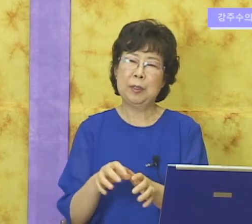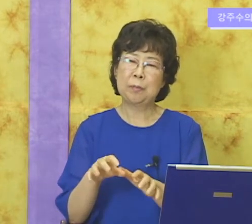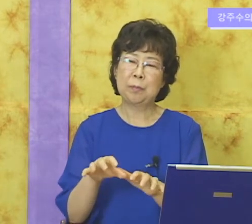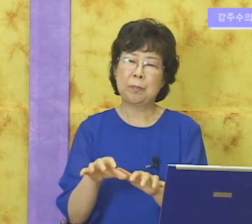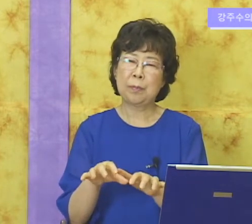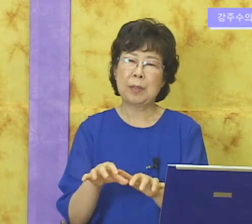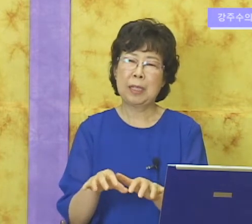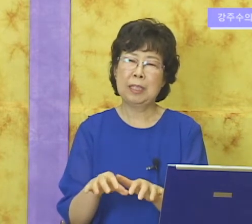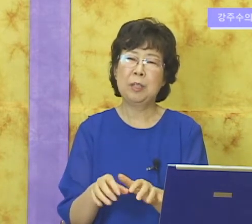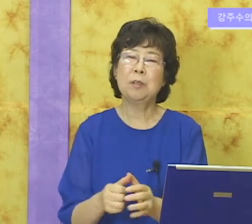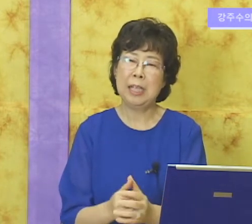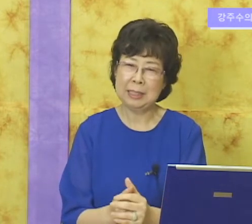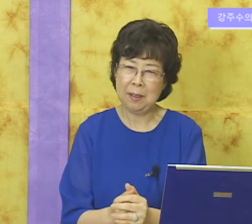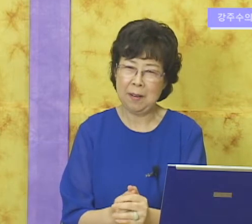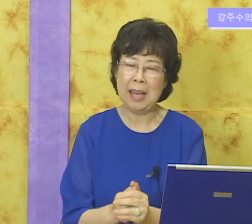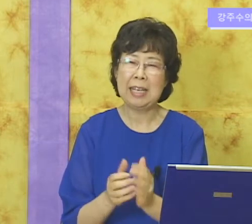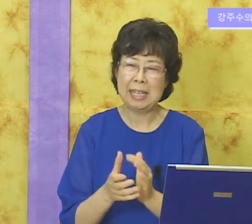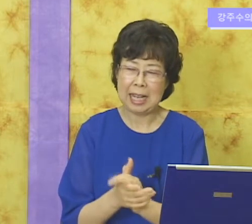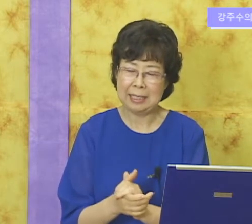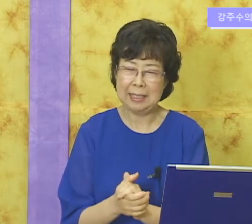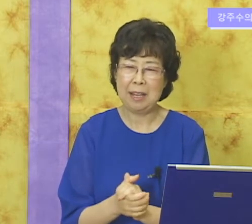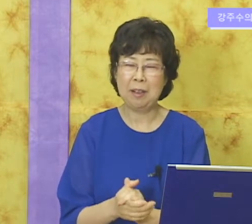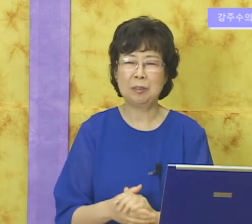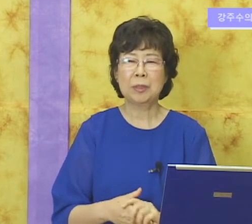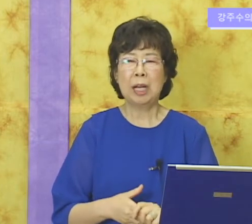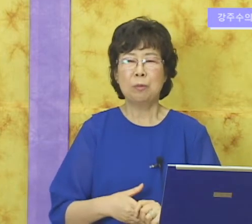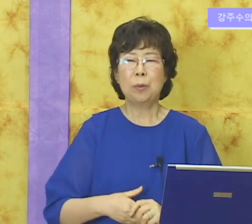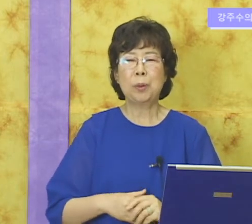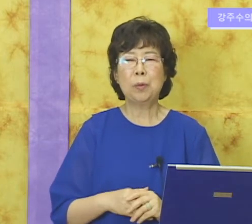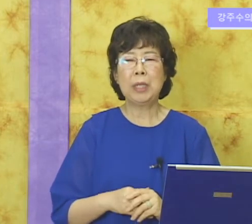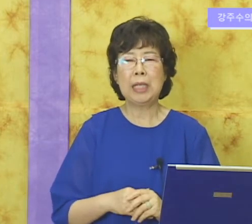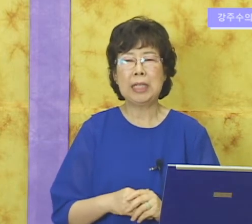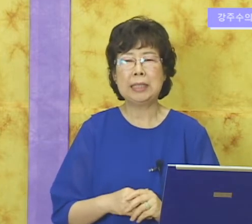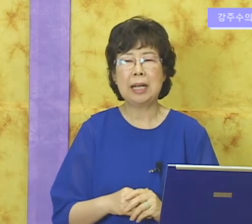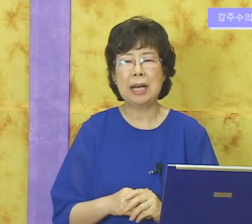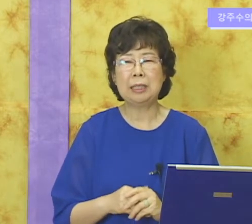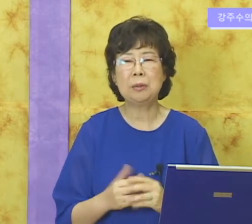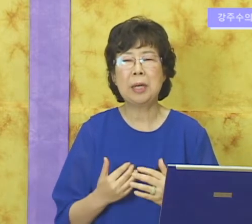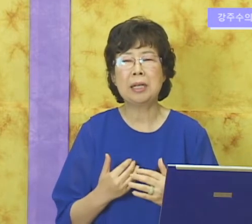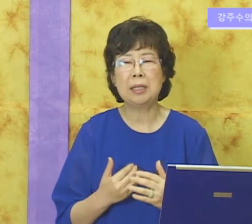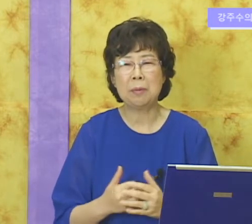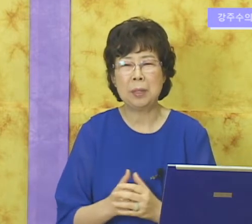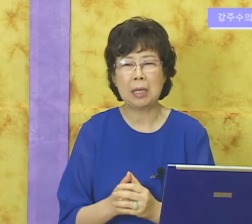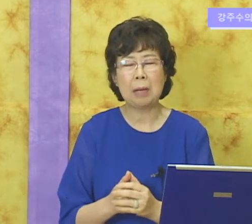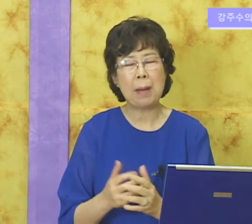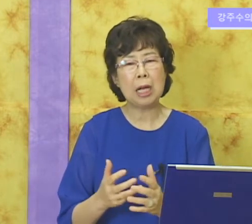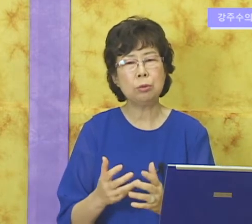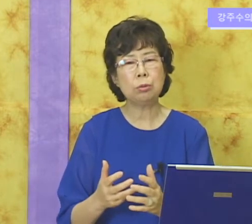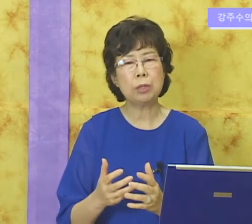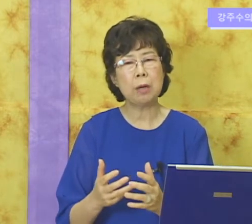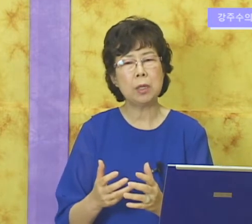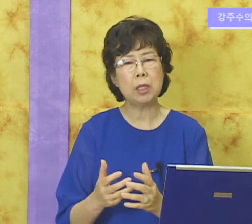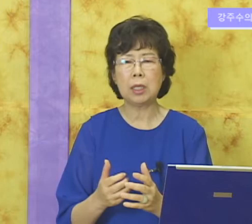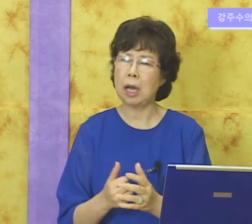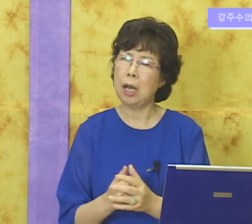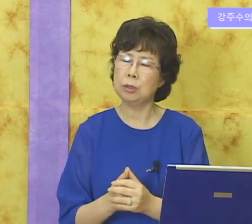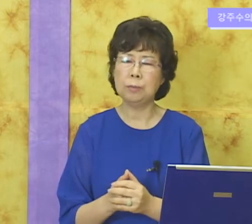그 결혼을 해서 아기를 낳았는데요. 보통 저도 아기를 낳아보니까 한 8, 9개월인가 좀